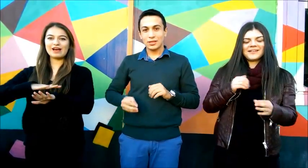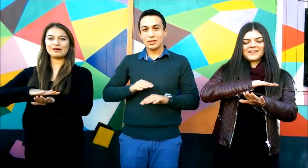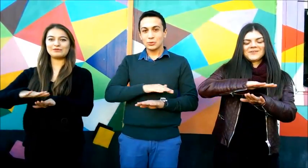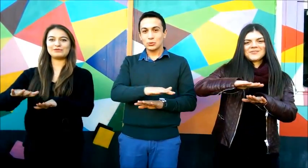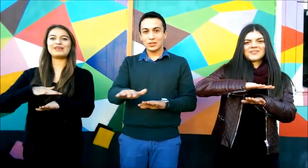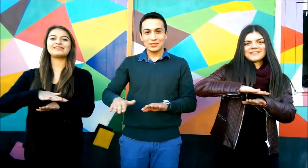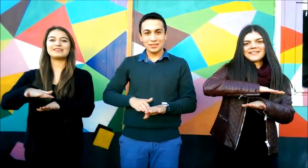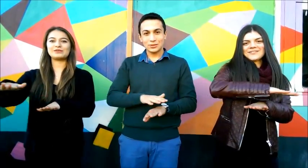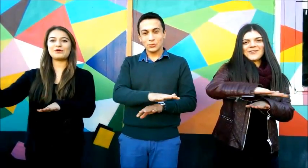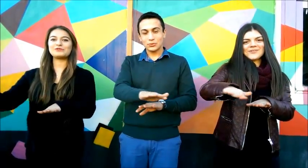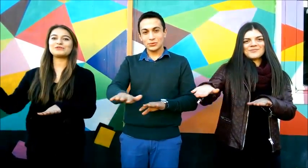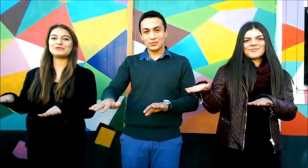uzansak sonsuza.